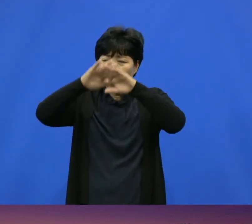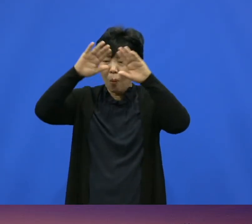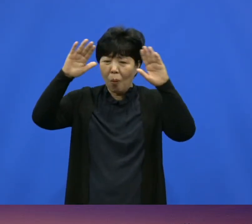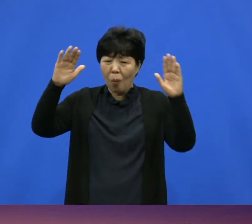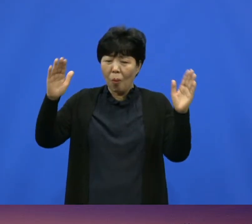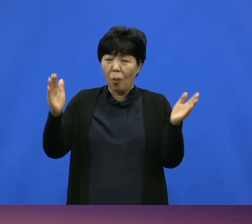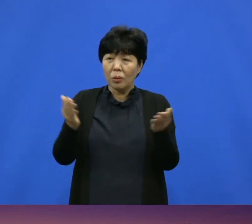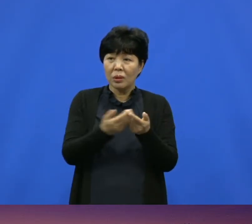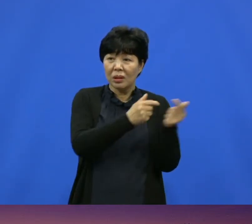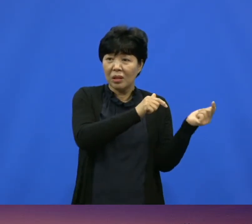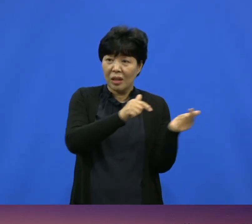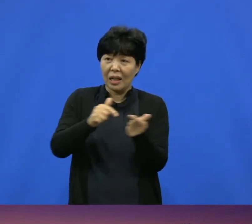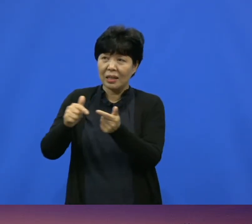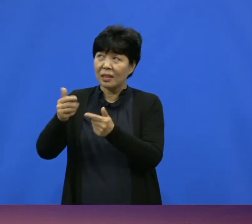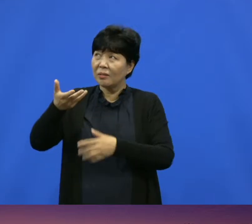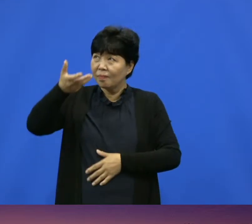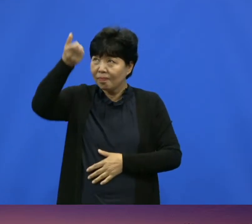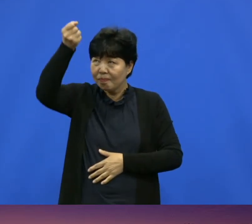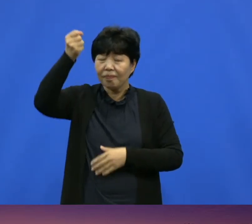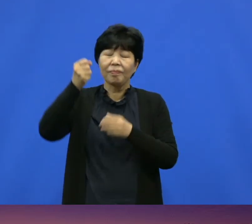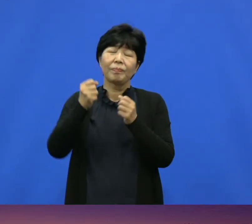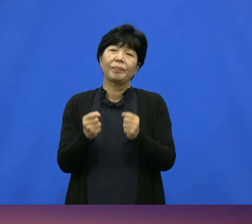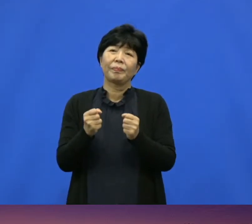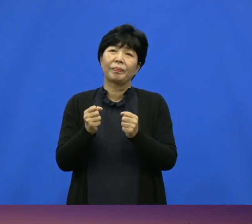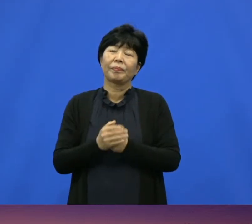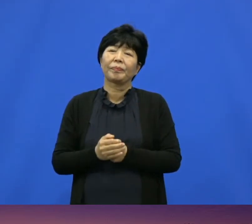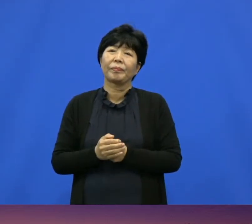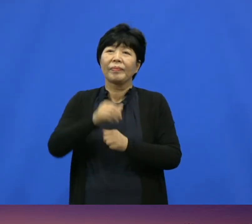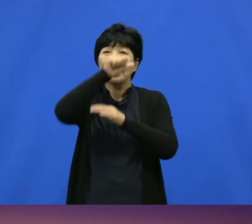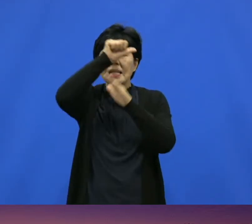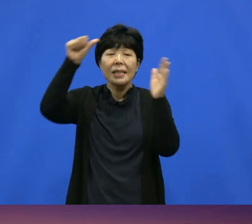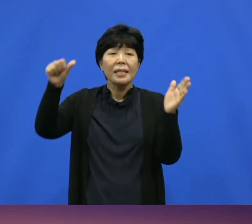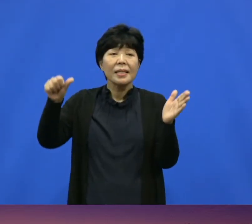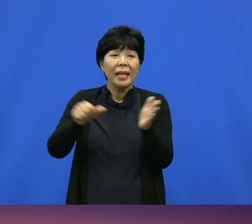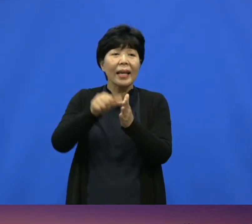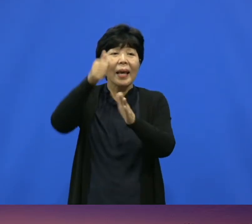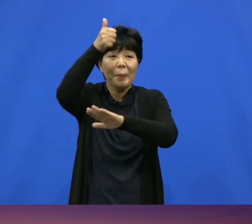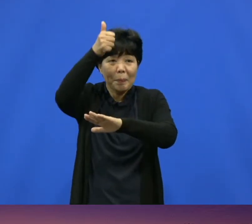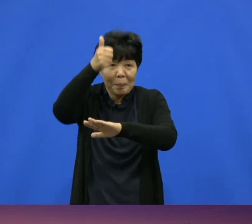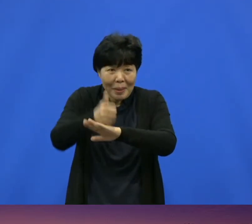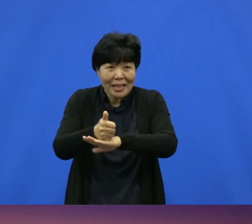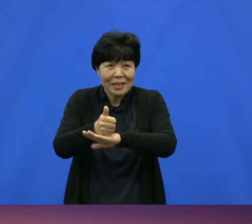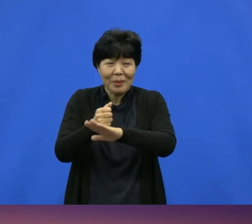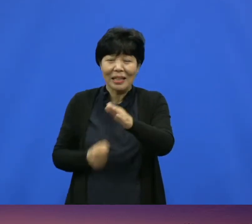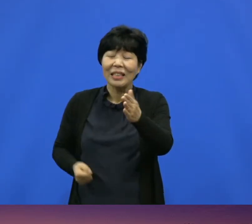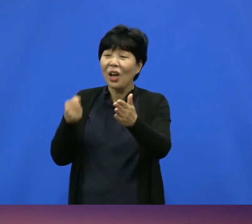여러분. 인생의 모든 마무리는 하나님이 하시는 거예요.